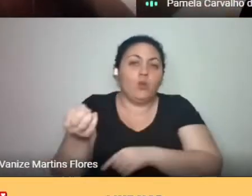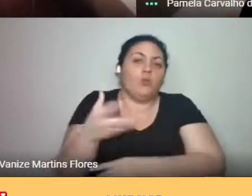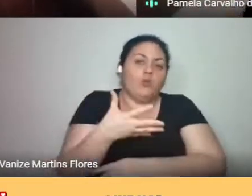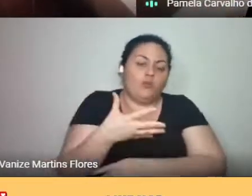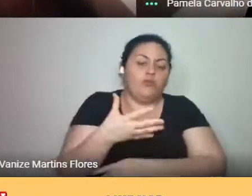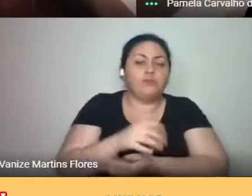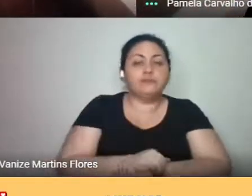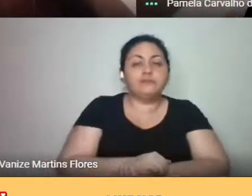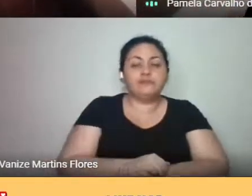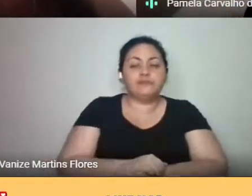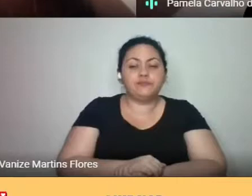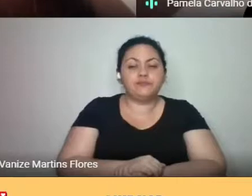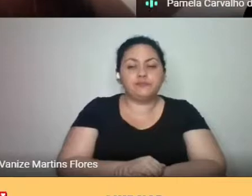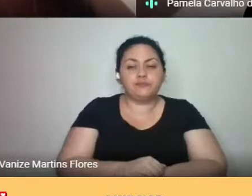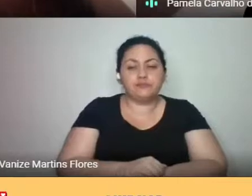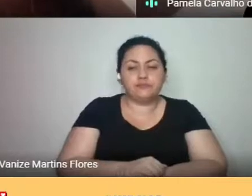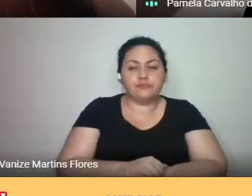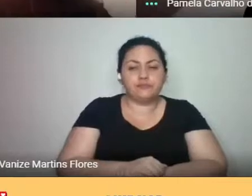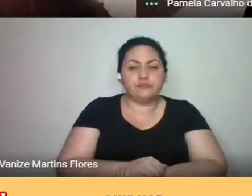que